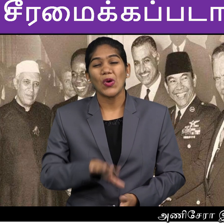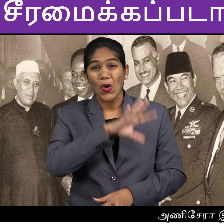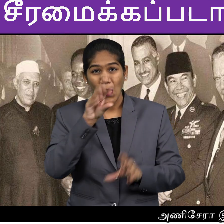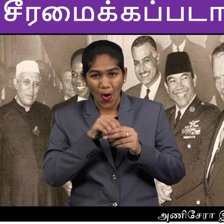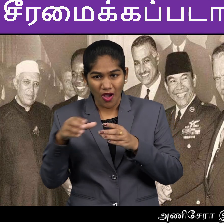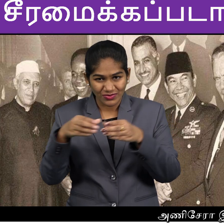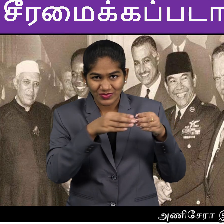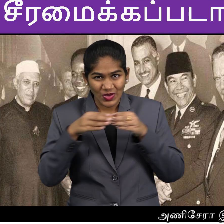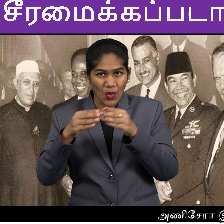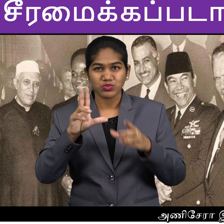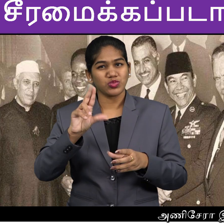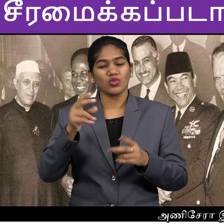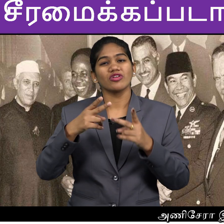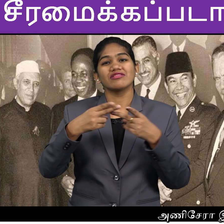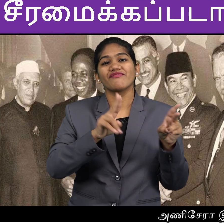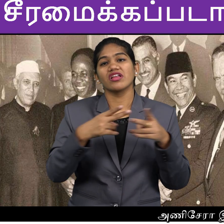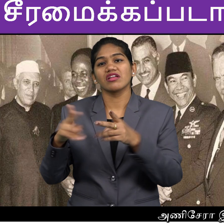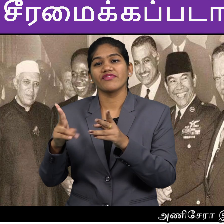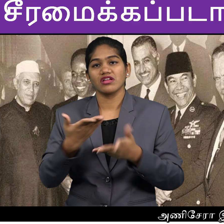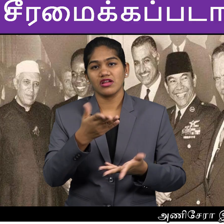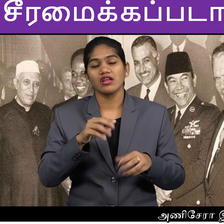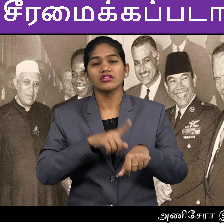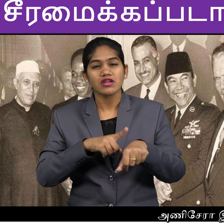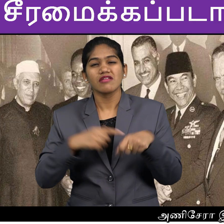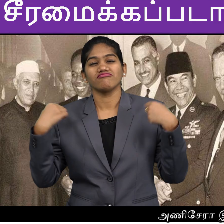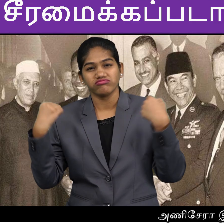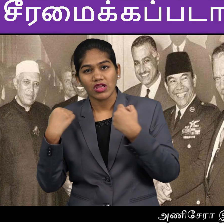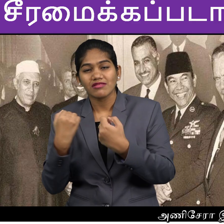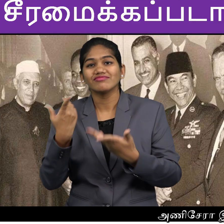அணிசேரா இயக்கம், அதாவது என்ஏஎம்.